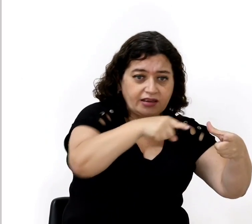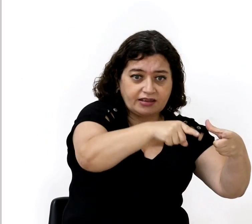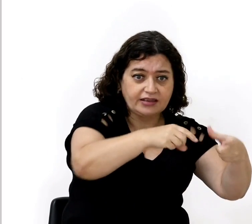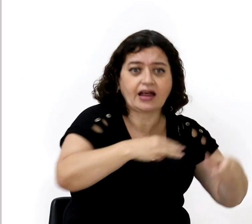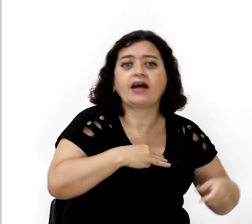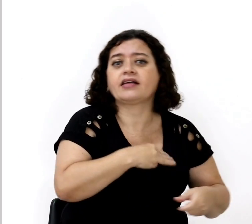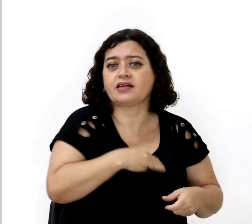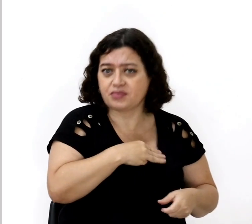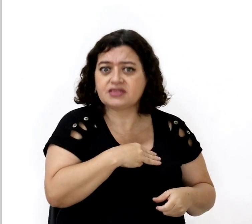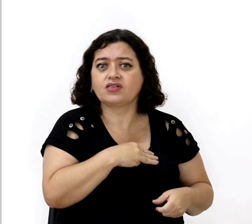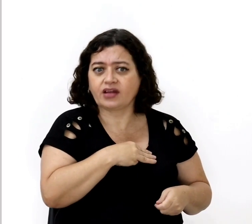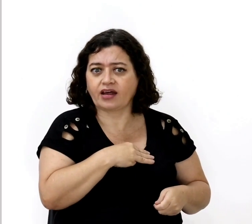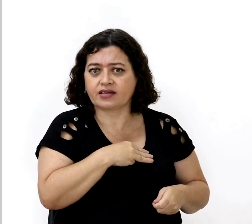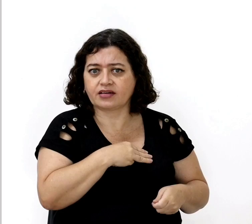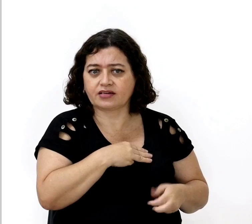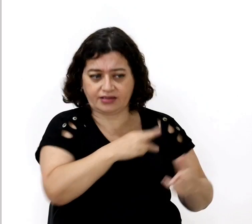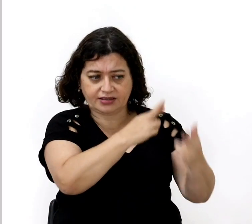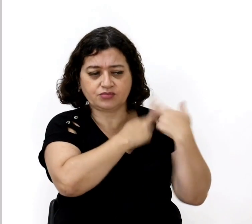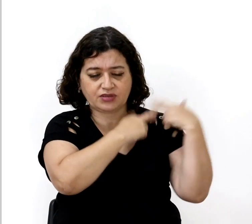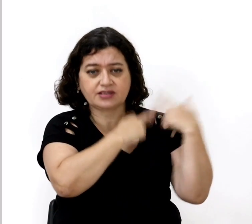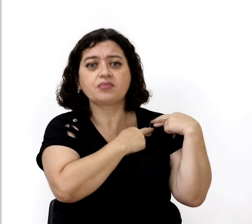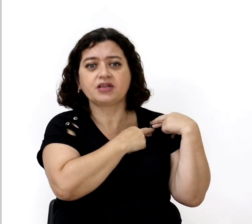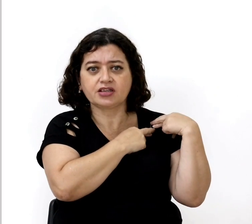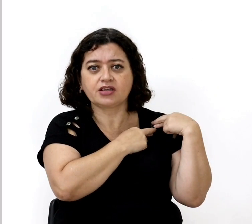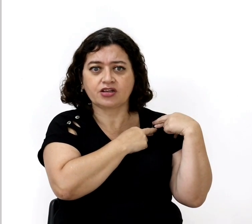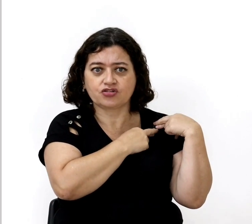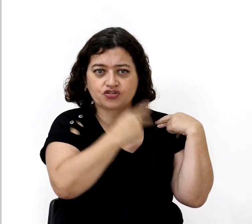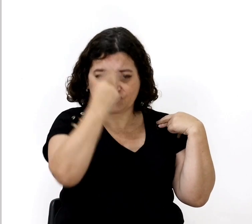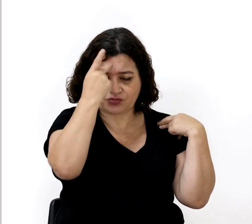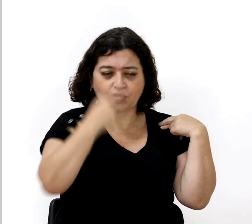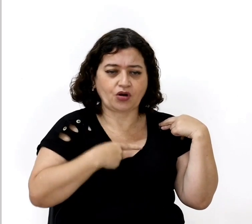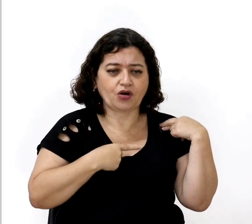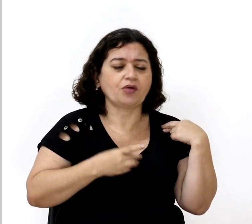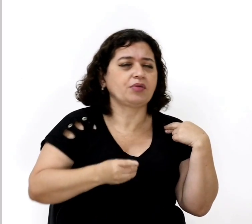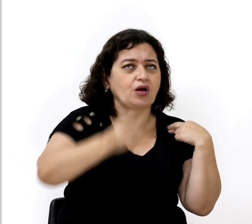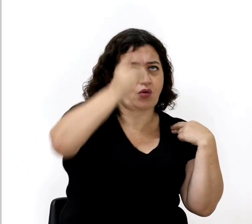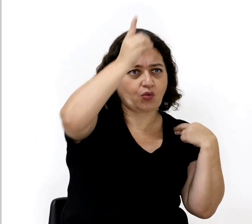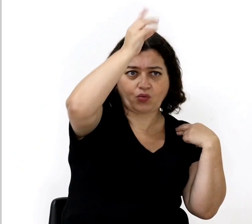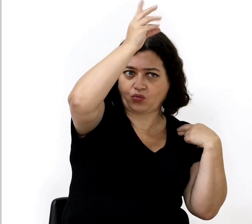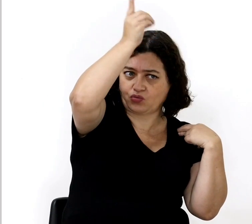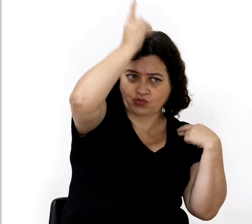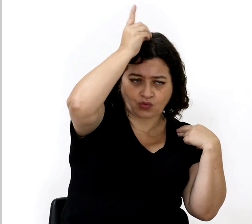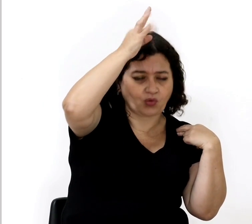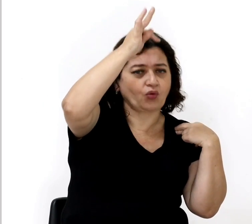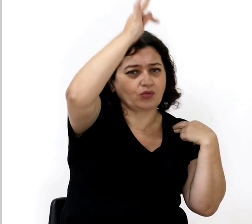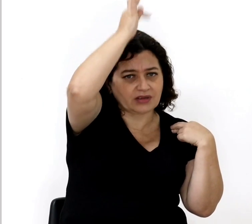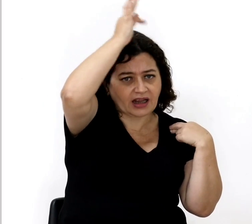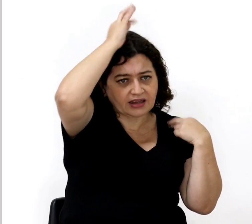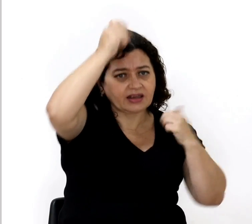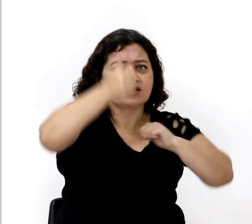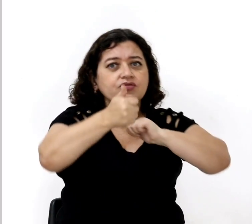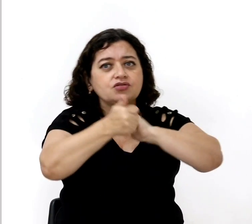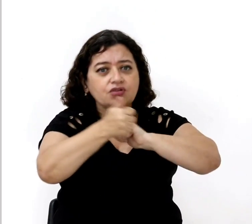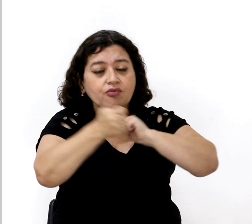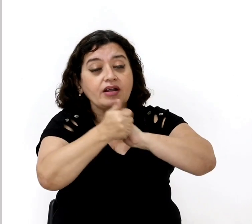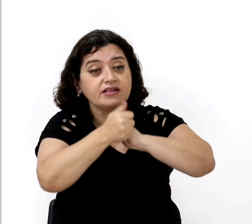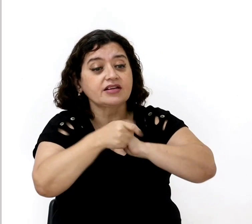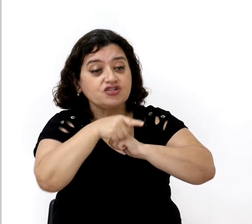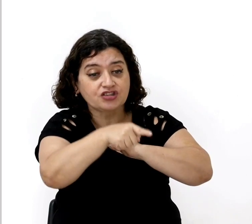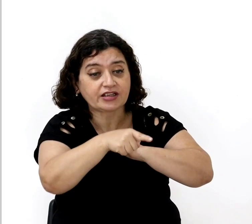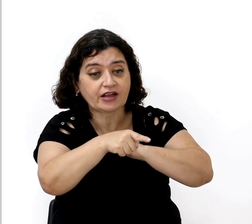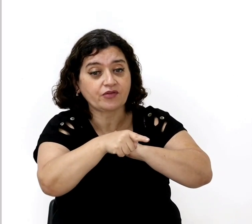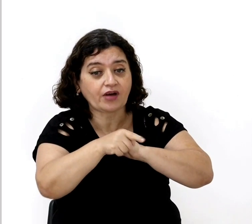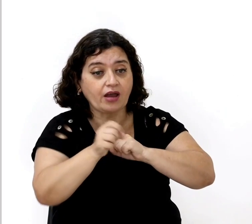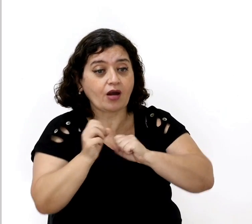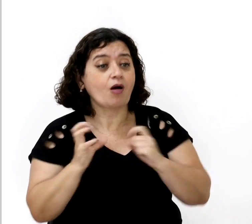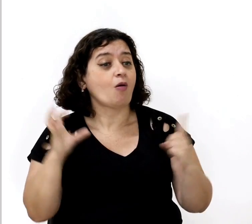e lá ela é um missionário. E aí, com os talentos, com habilidades, vocação, ela vai, de alguma